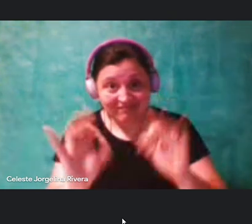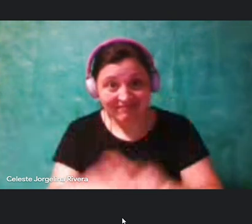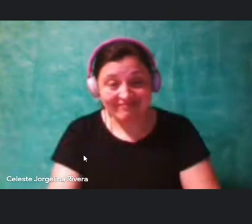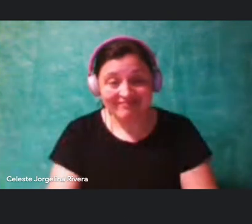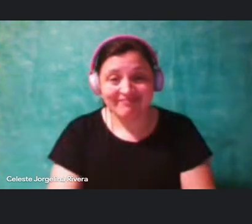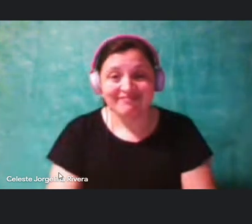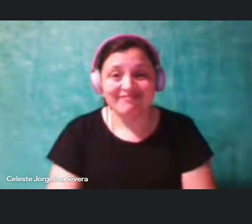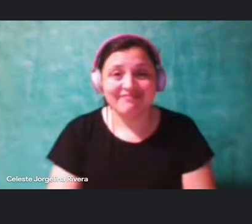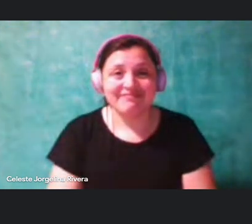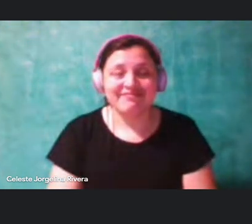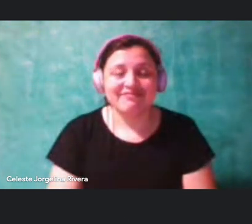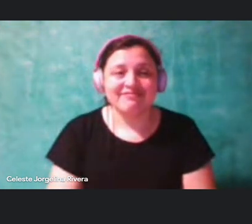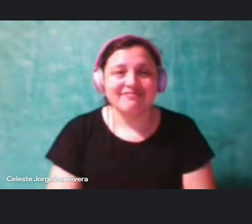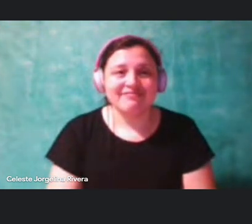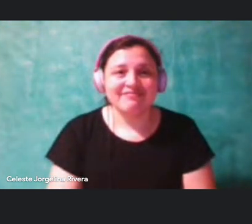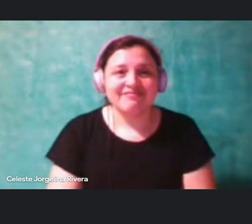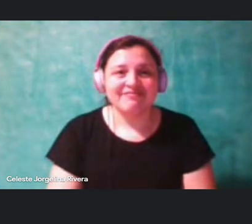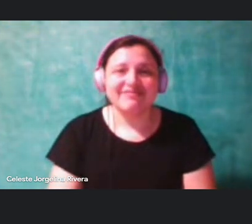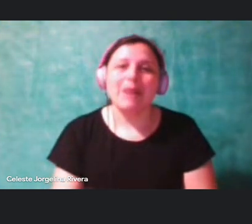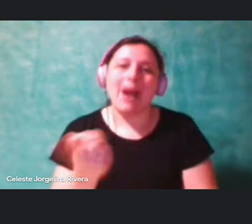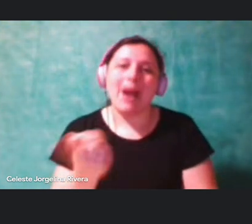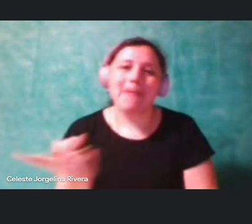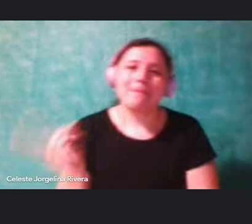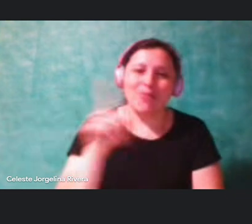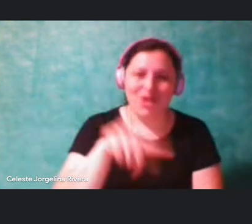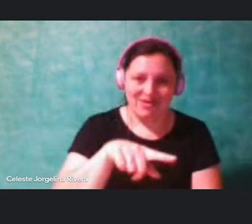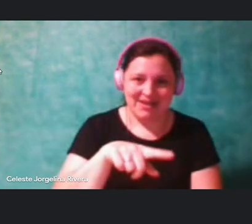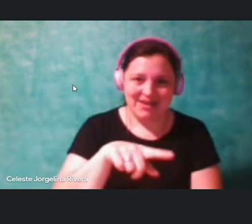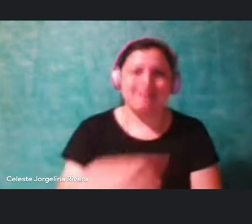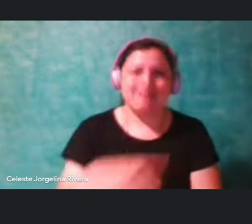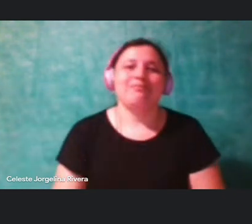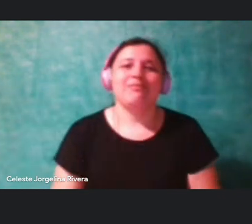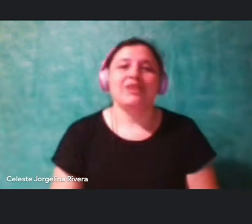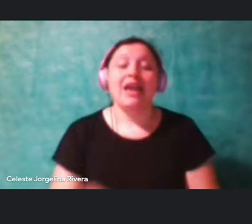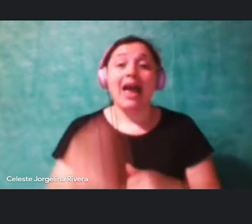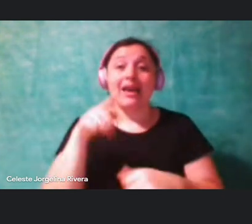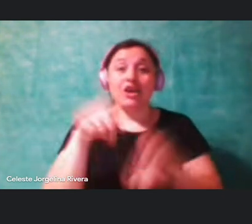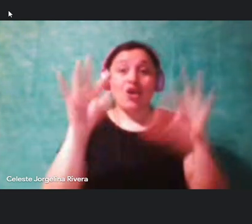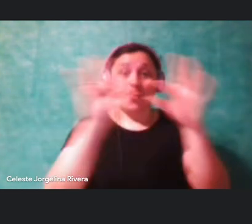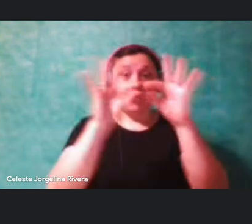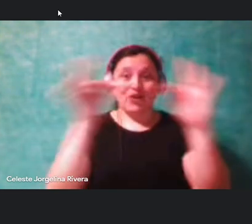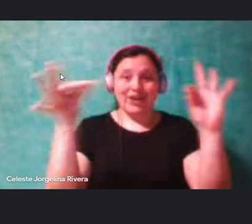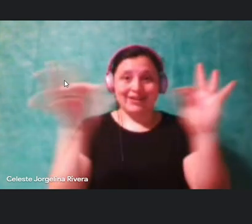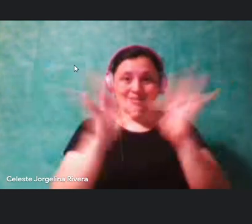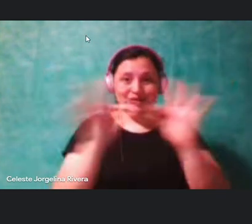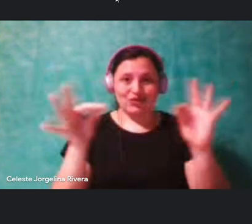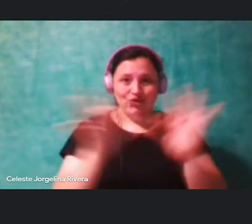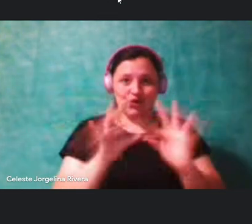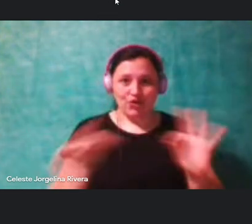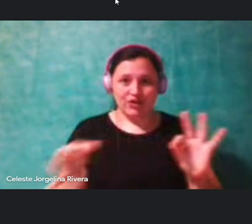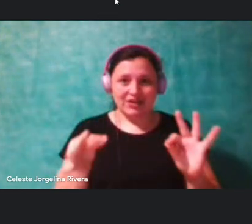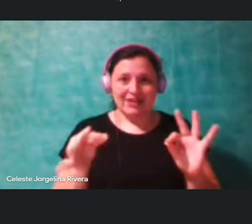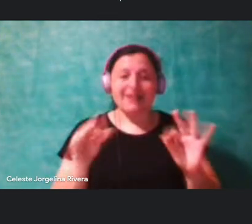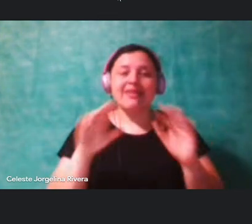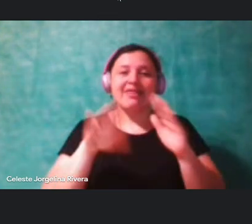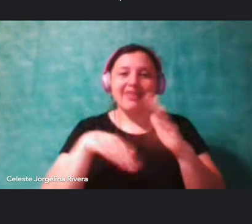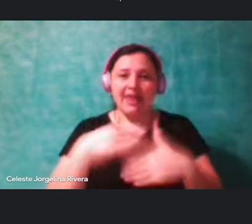Acá está. Estas serían las oraciones y tienen un cuadrito abajo que vamos a ir corrigiendo.